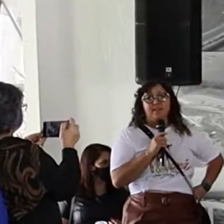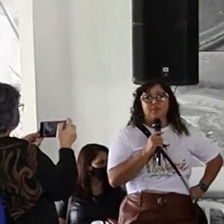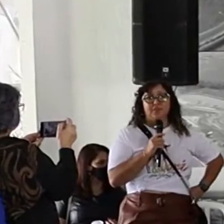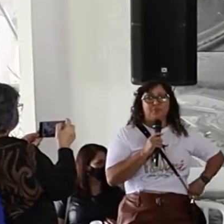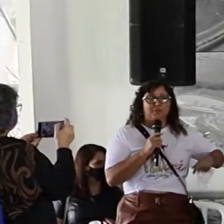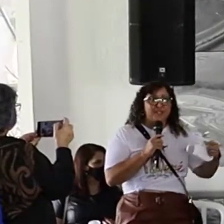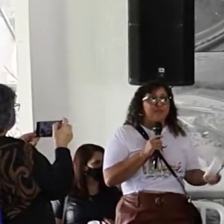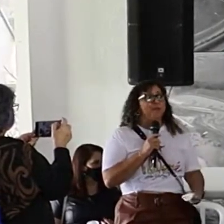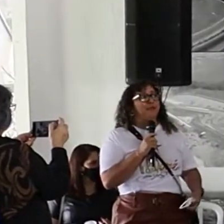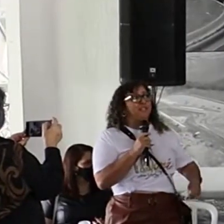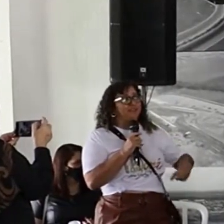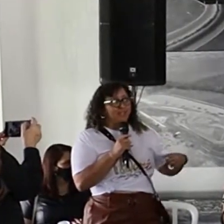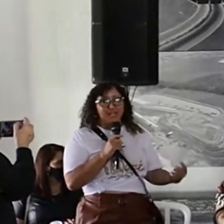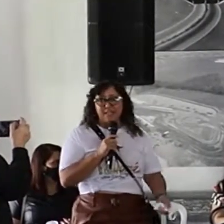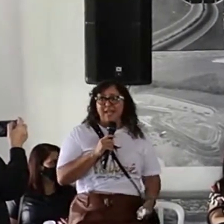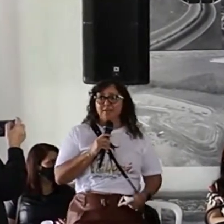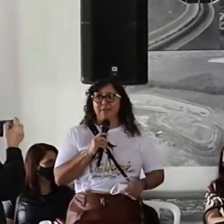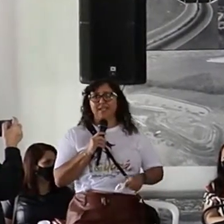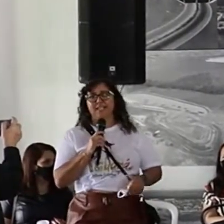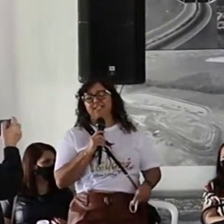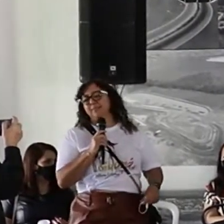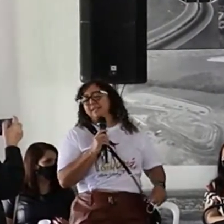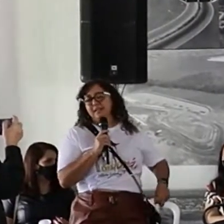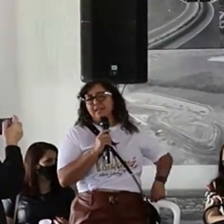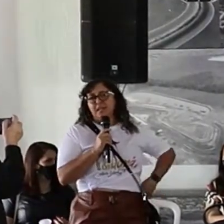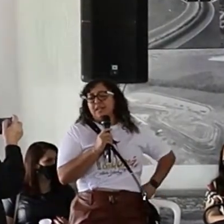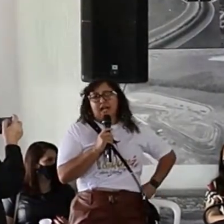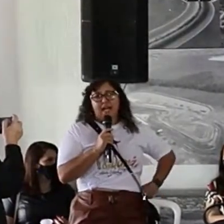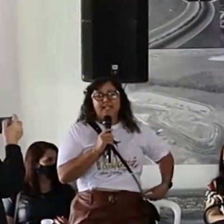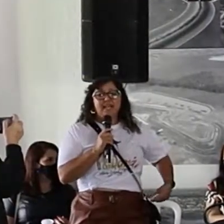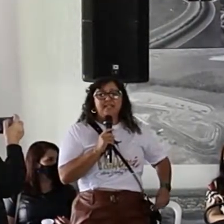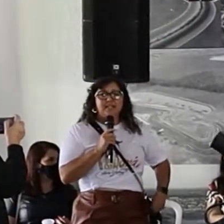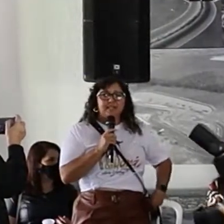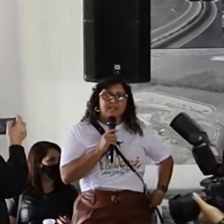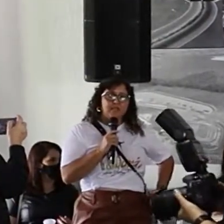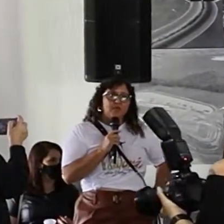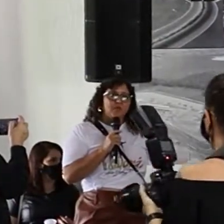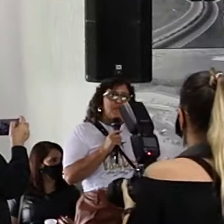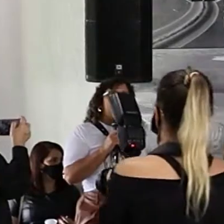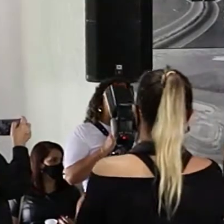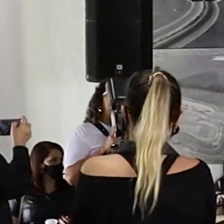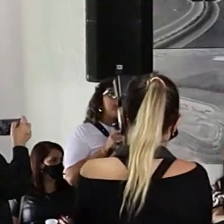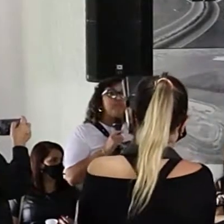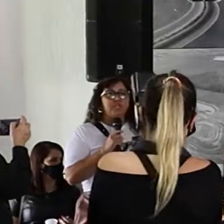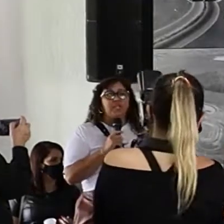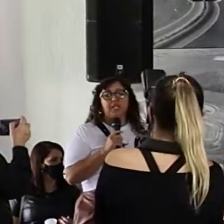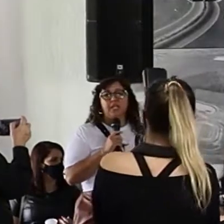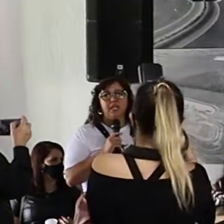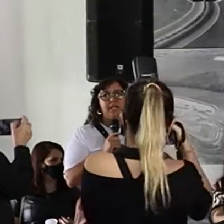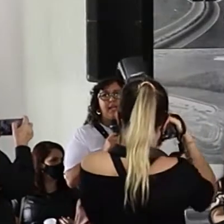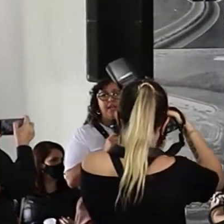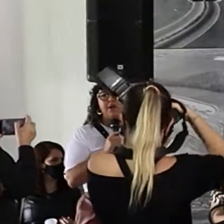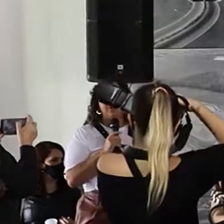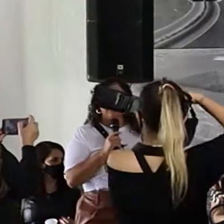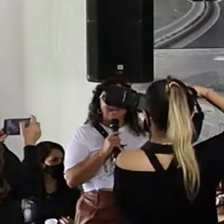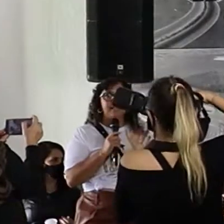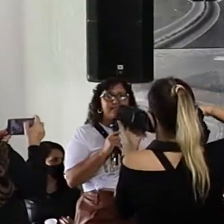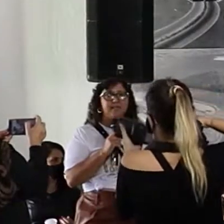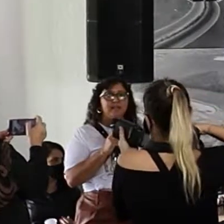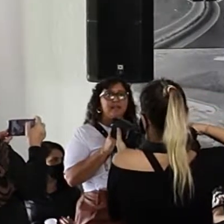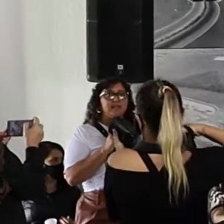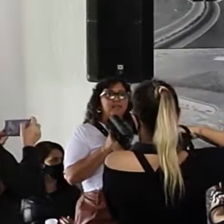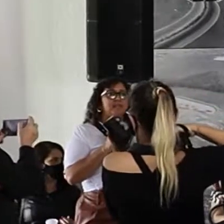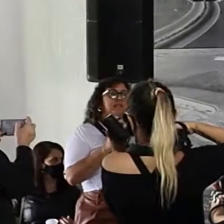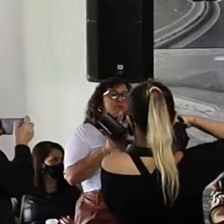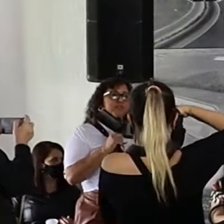fala aí nessas toda vez que vamos apresentar fazer idealizado pela Cris mas a idealização ela não se ela